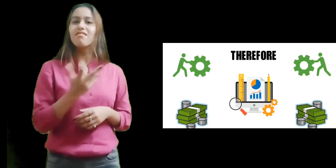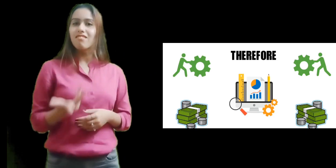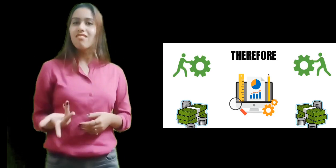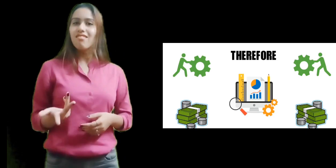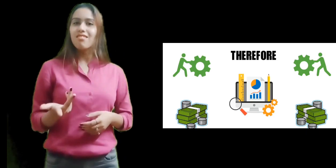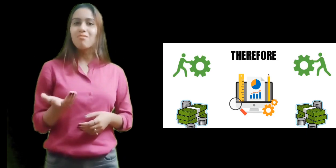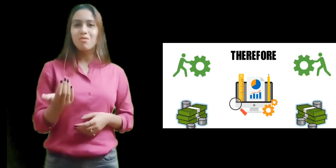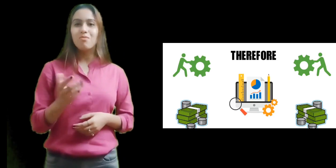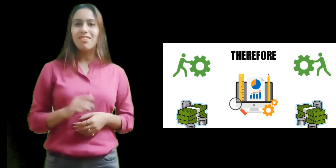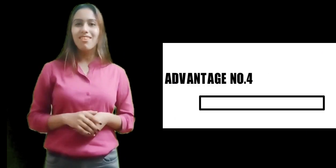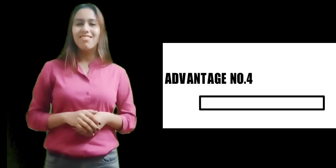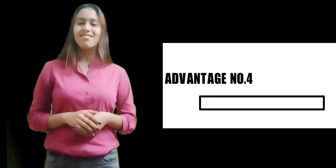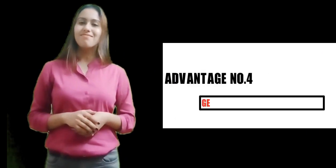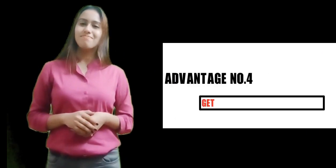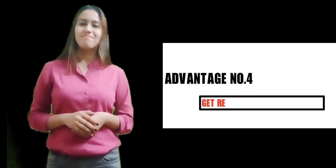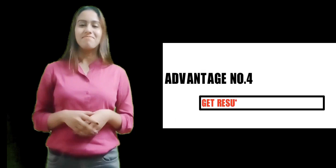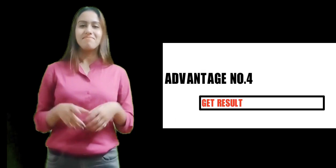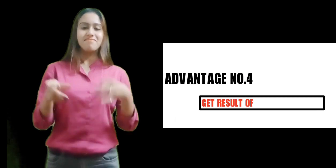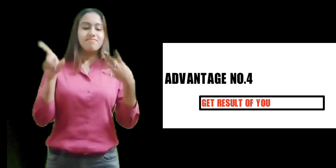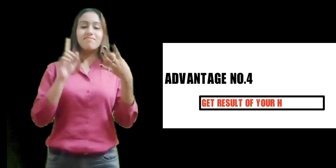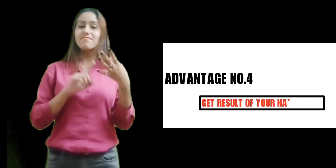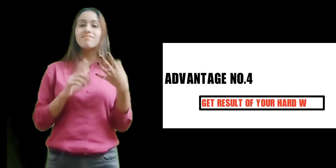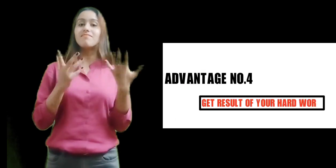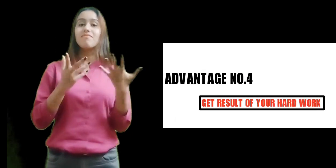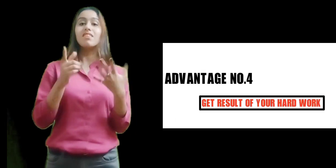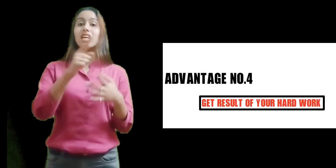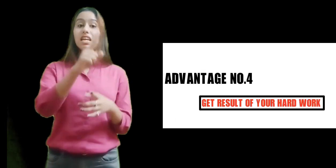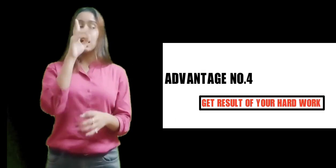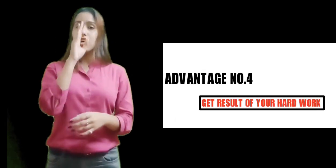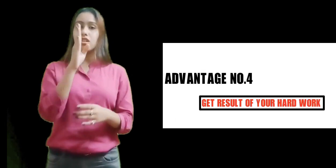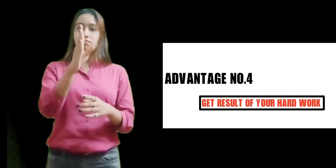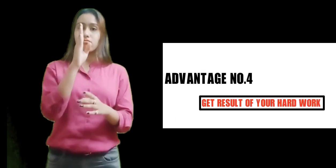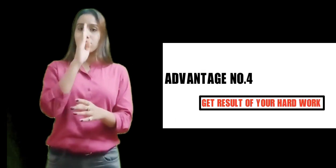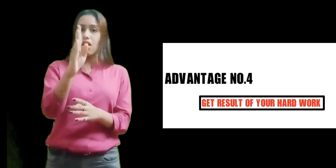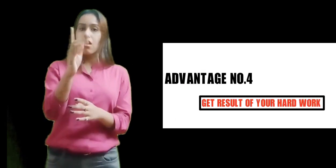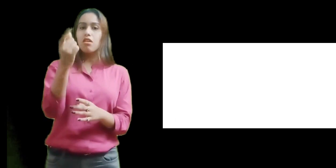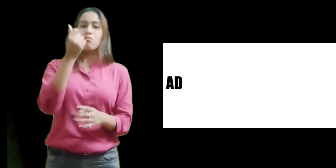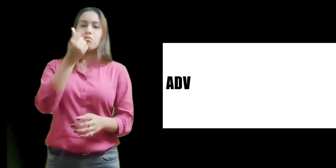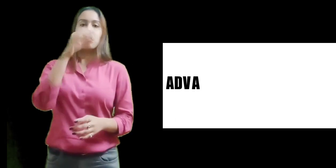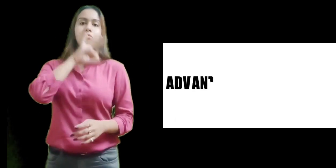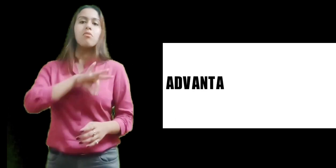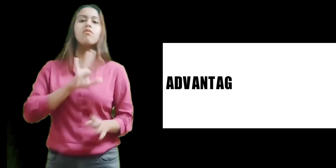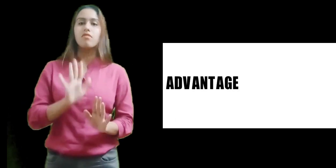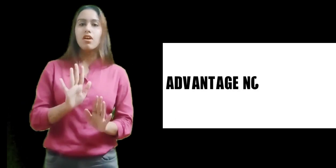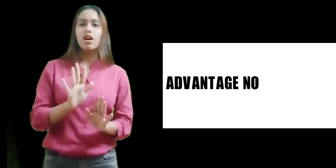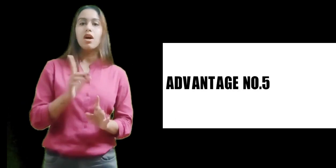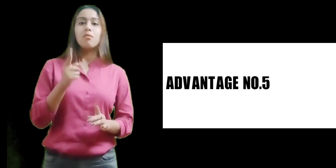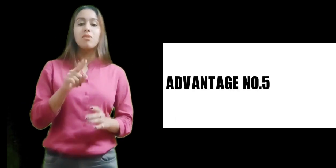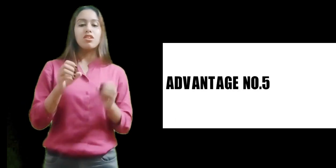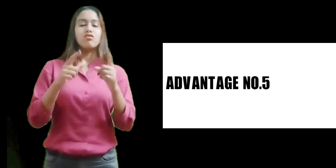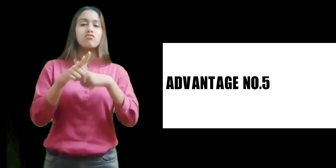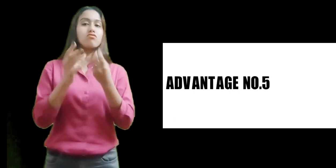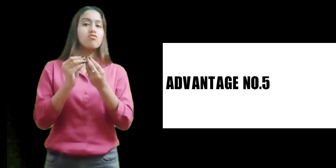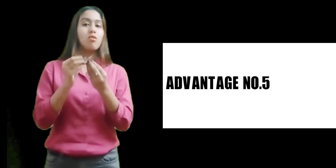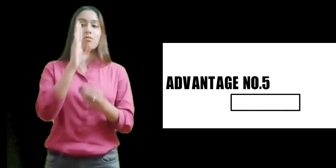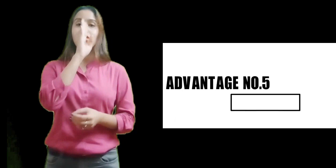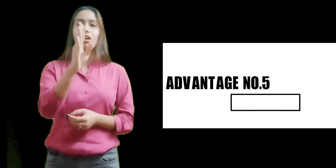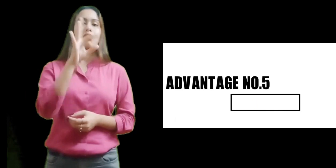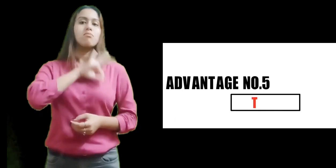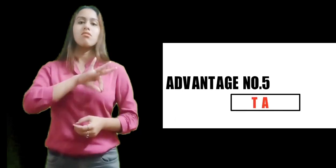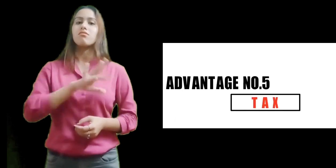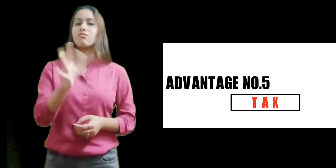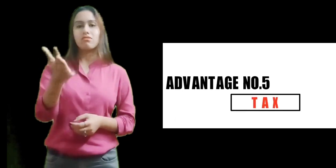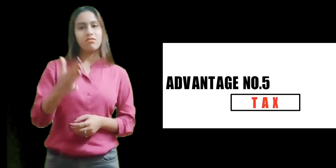कि इसमें आपकी मेहनत का रिजल्ट डायरेक्ट आपको मिलता है, ना कि आपके बॉस को या किसी और को। एडवांटेज नंबर 5,